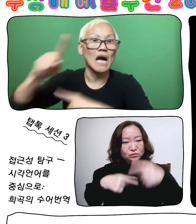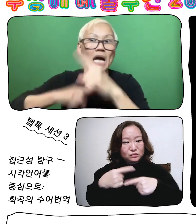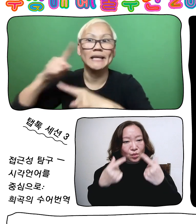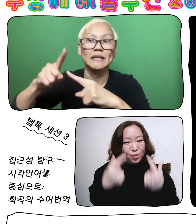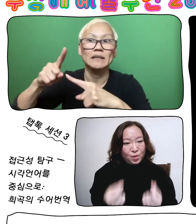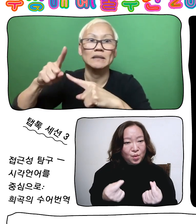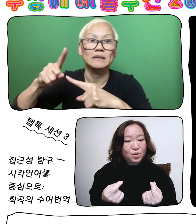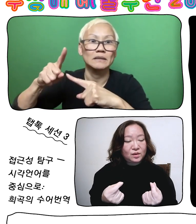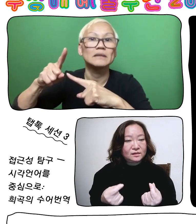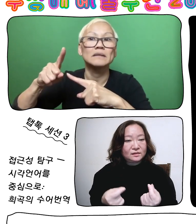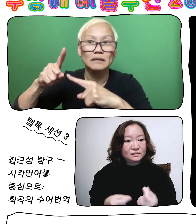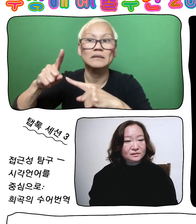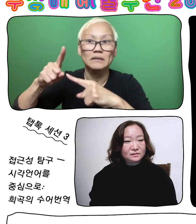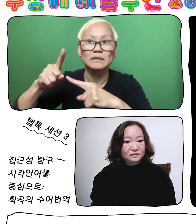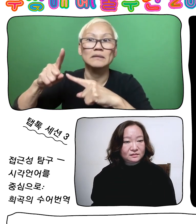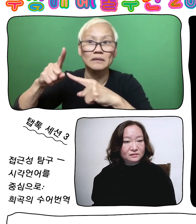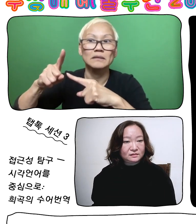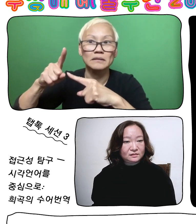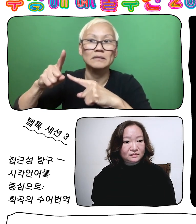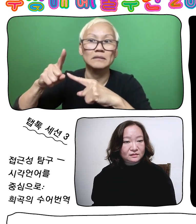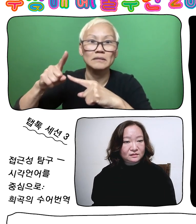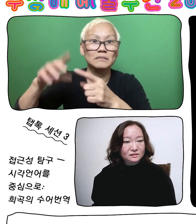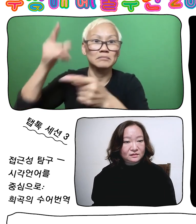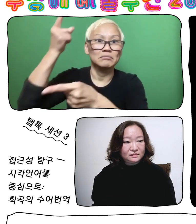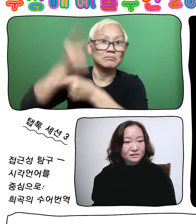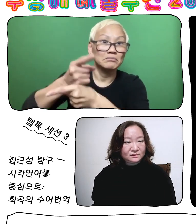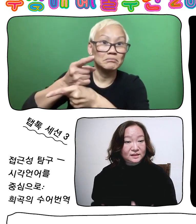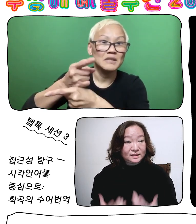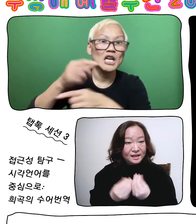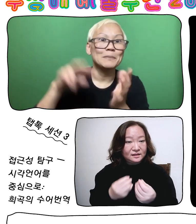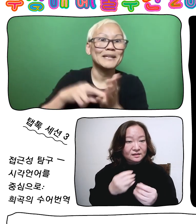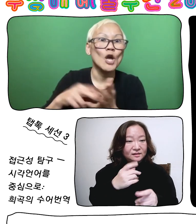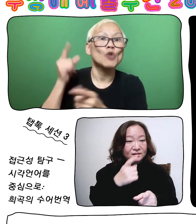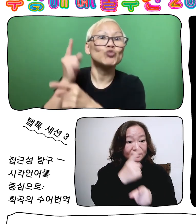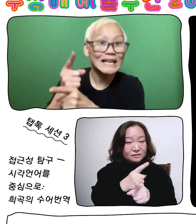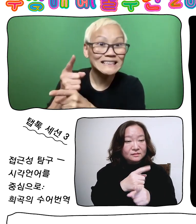지금 제가 보여드리는 예시와 같이 맞다,